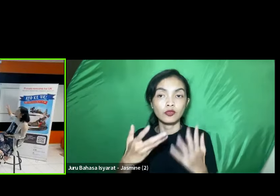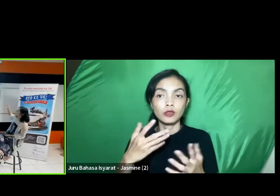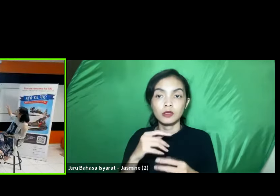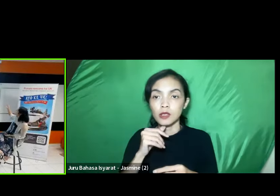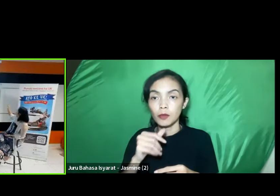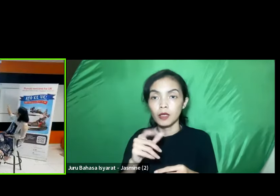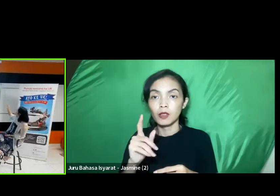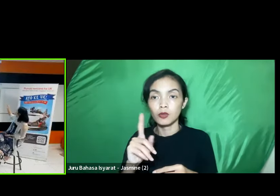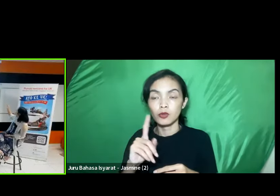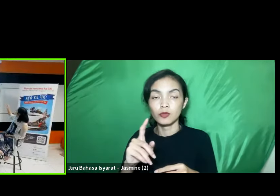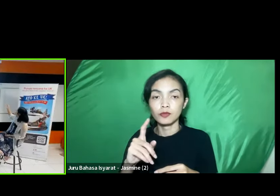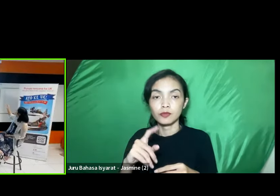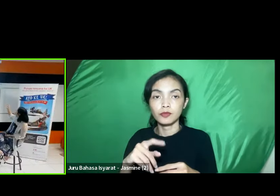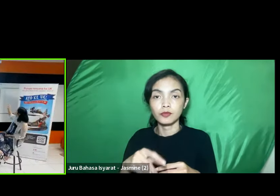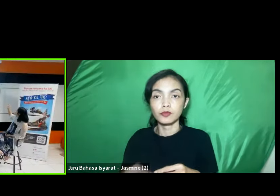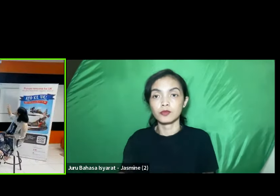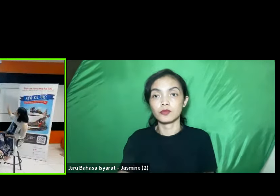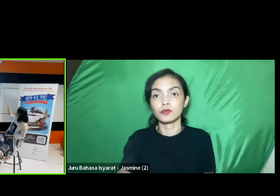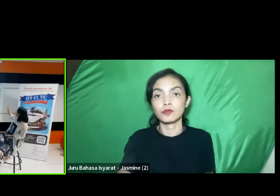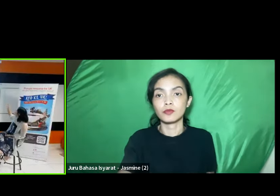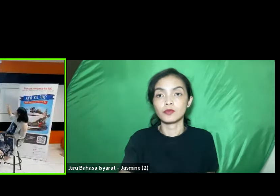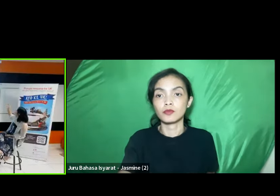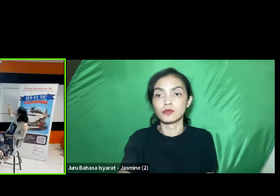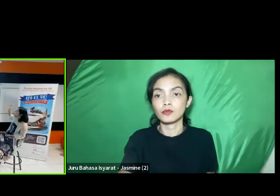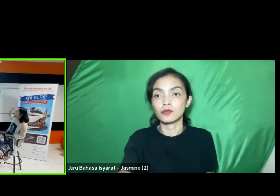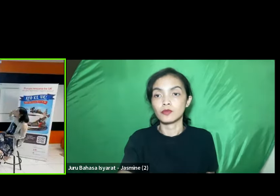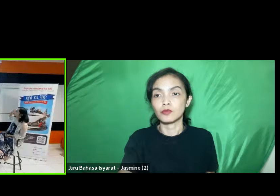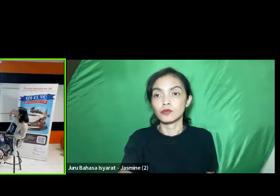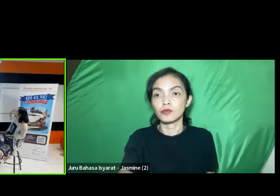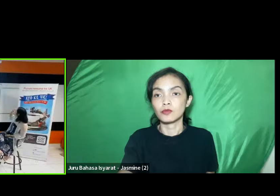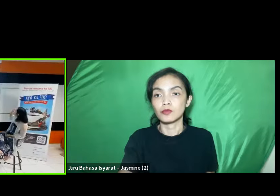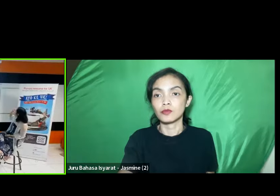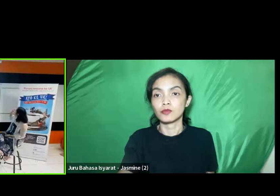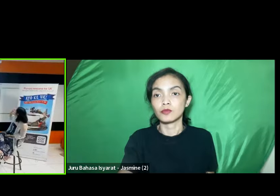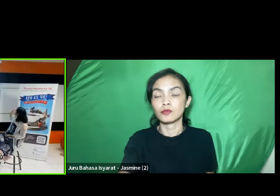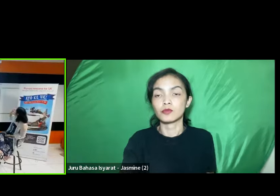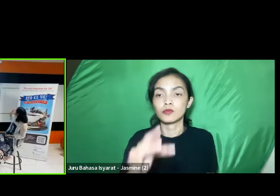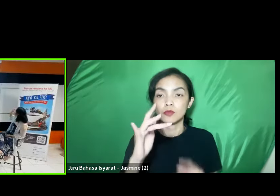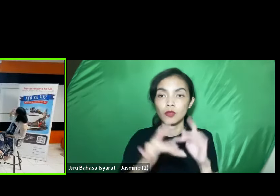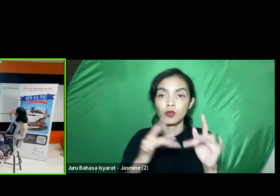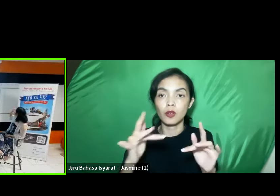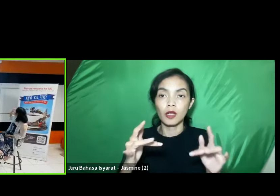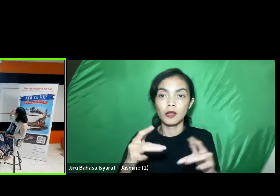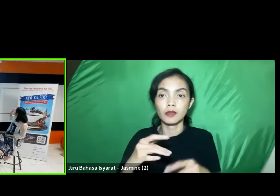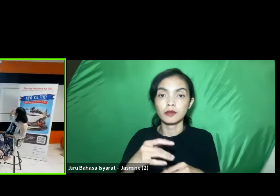mana kabar boleh kita pilih yang